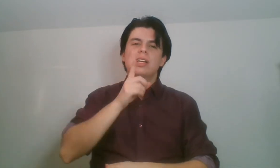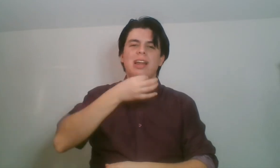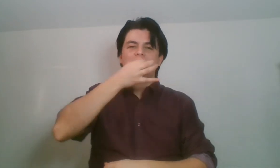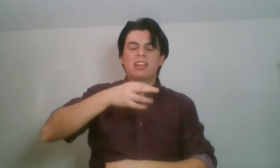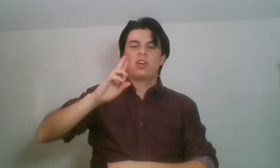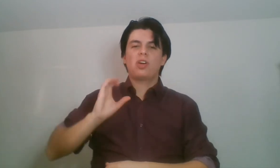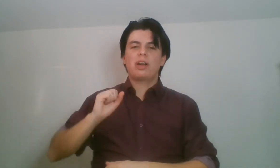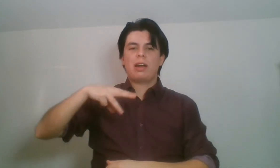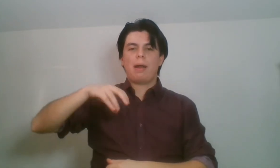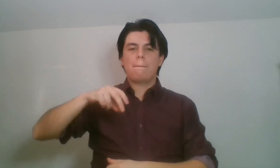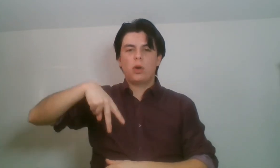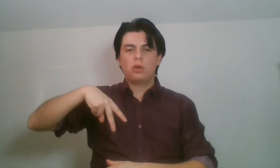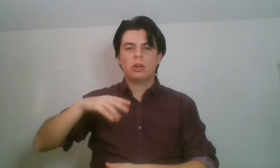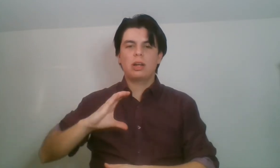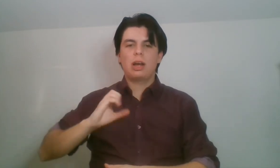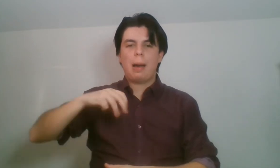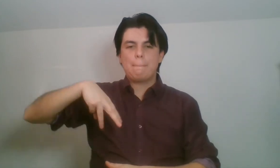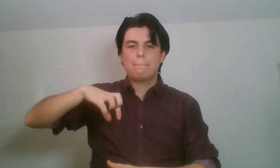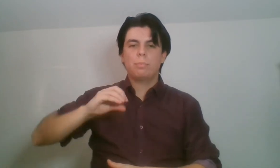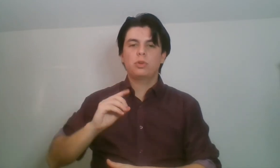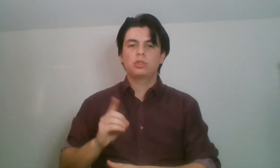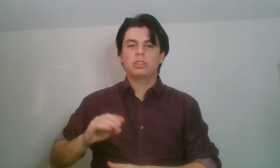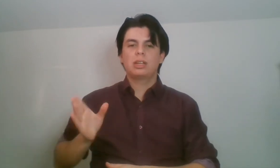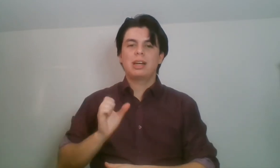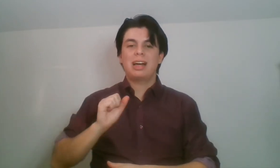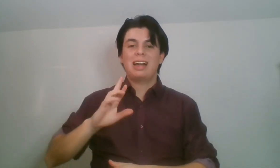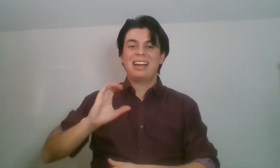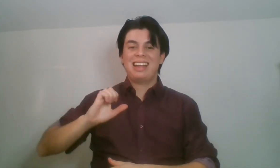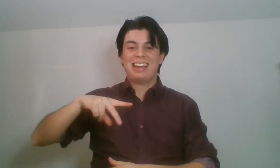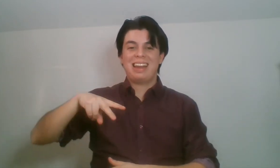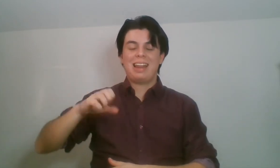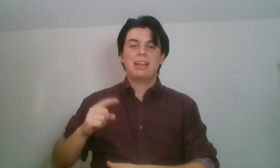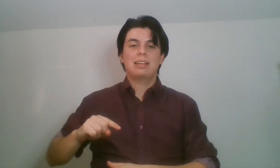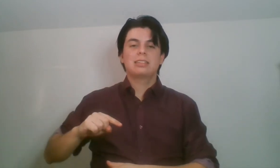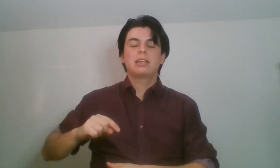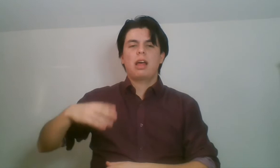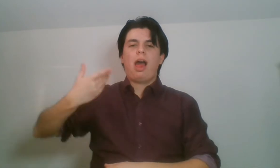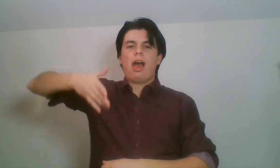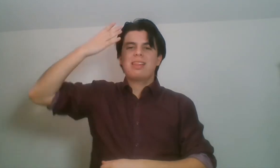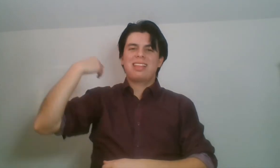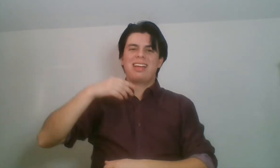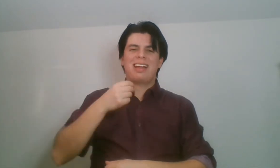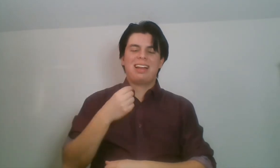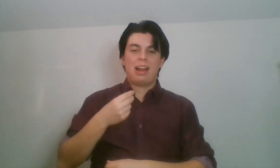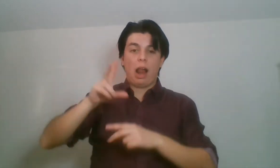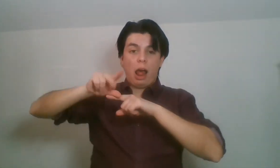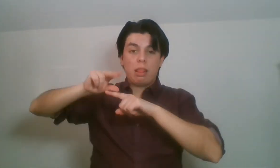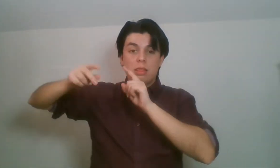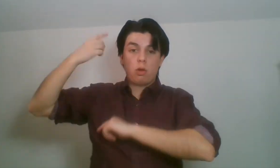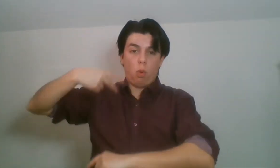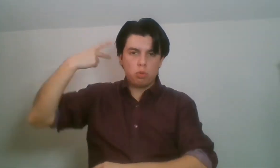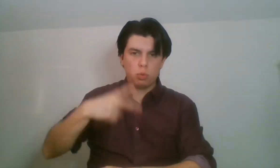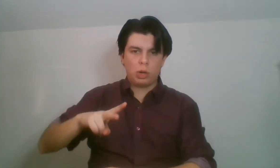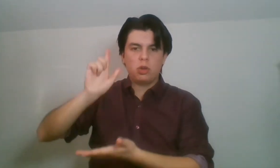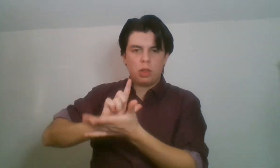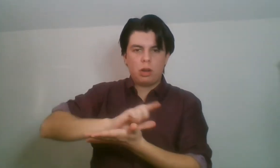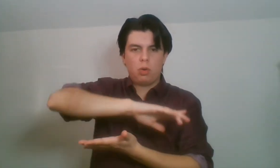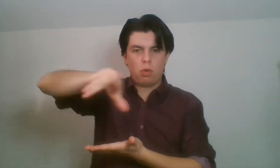Ramón Campos Larenas, que era el dueño del terreno y la casa que dio pie a la Plaza del Mulato. Así que pongan atención porque